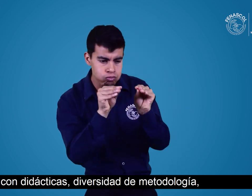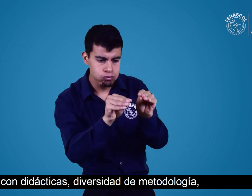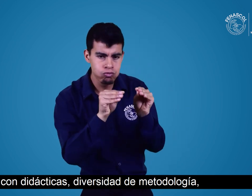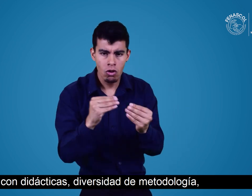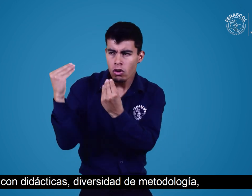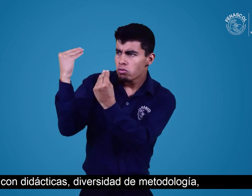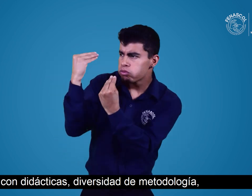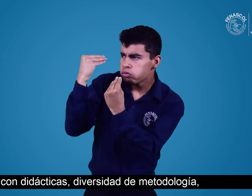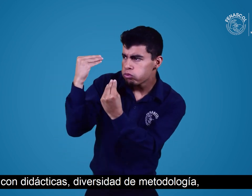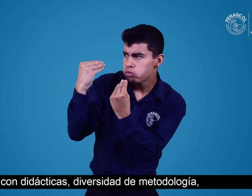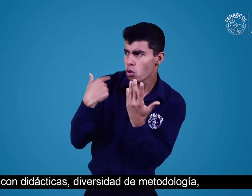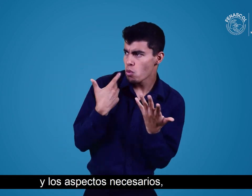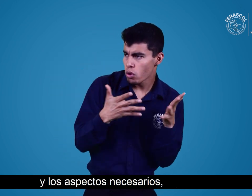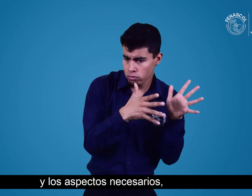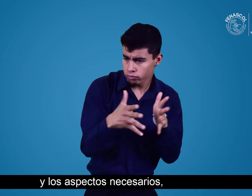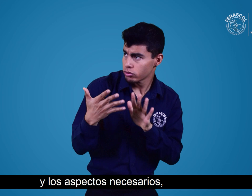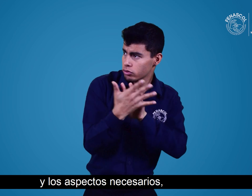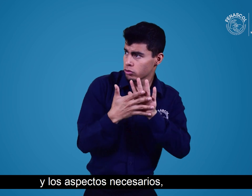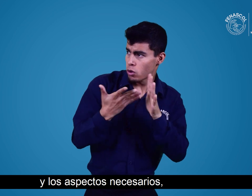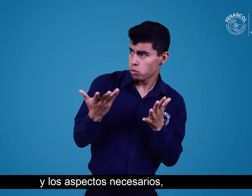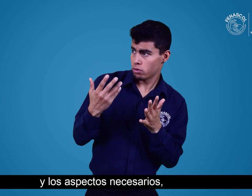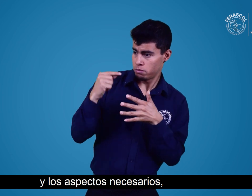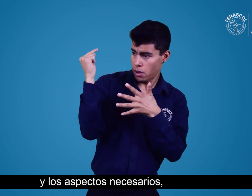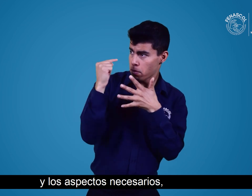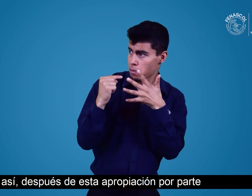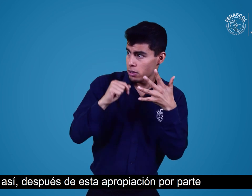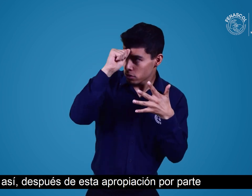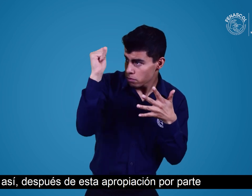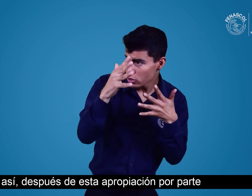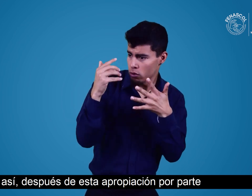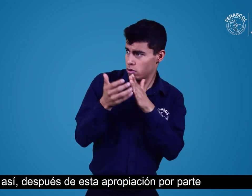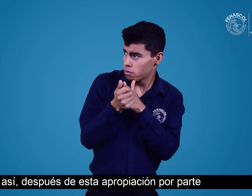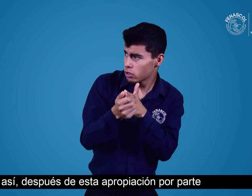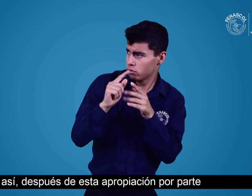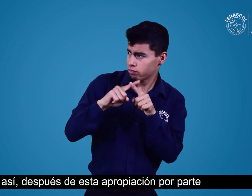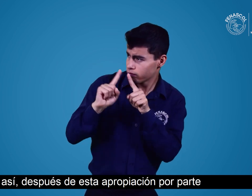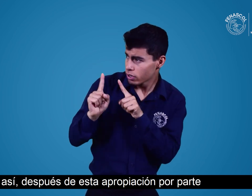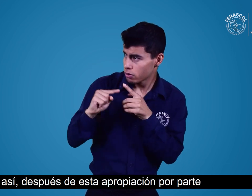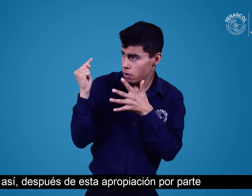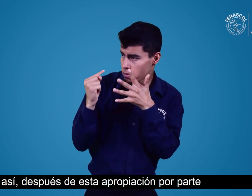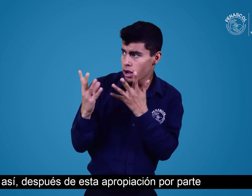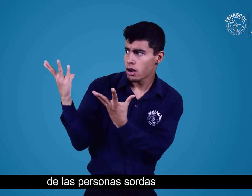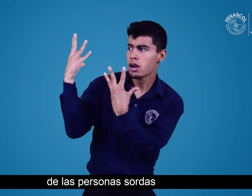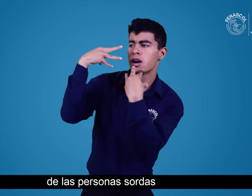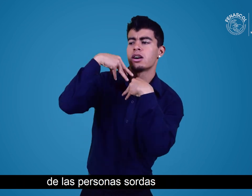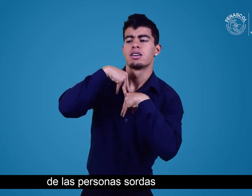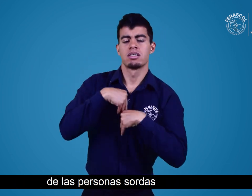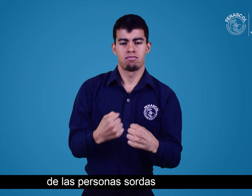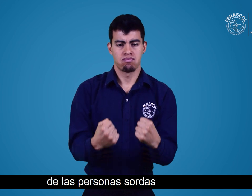diversas metodologías y los aspectos necesarios. Así, después de esta apropiación por parte de las personas sordas,